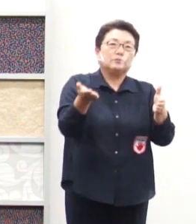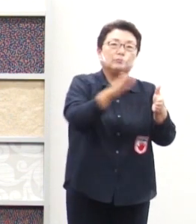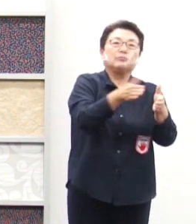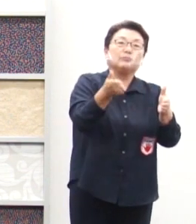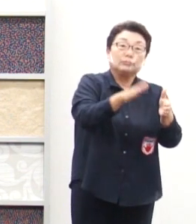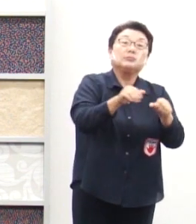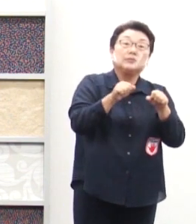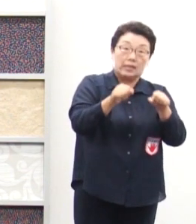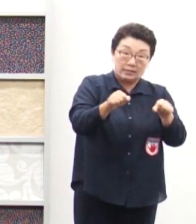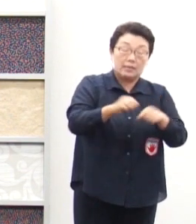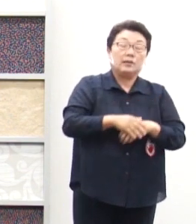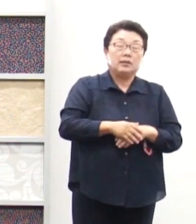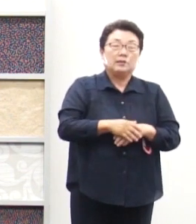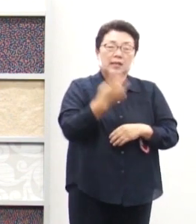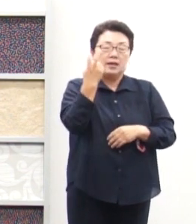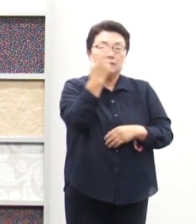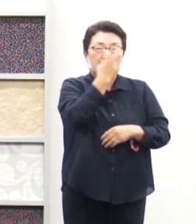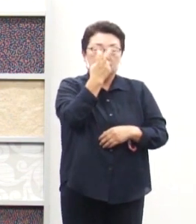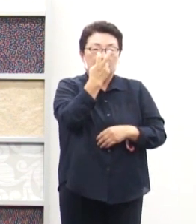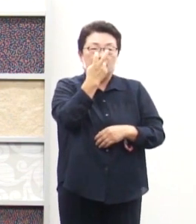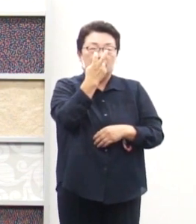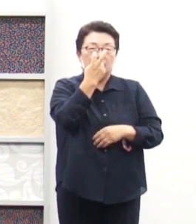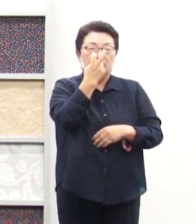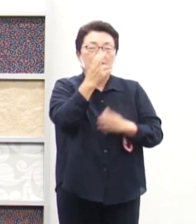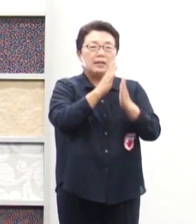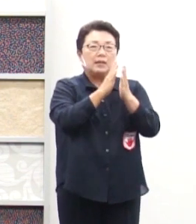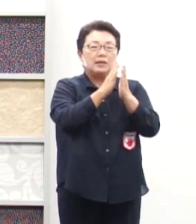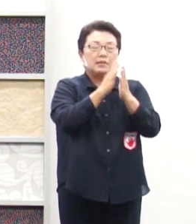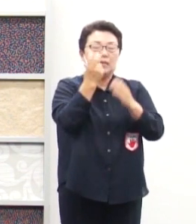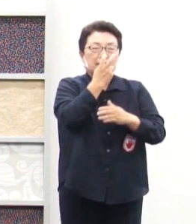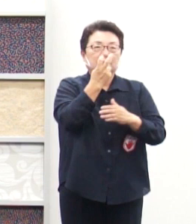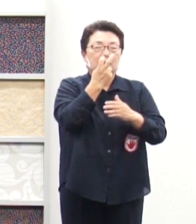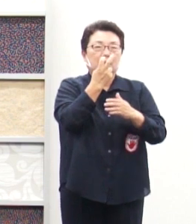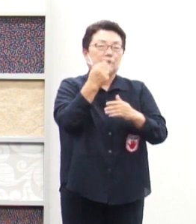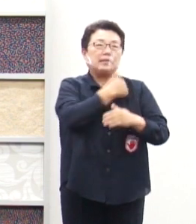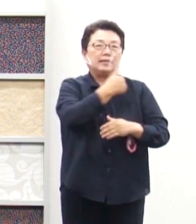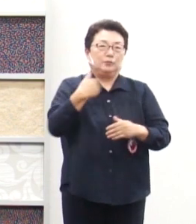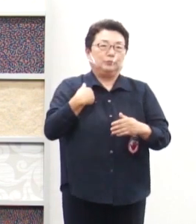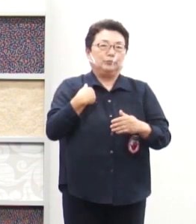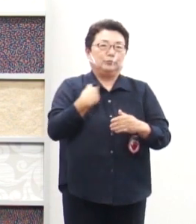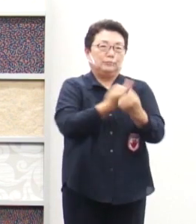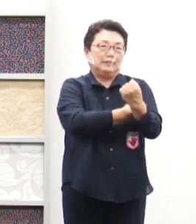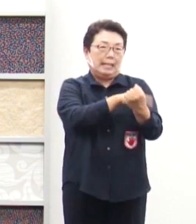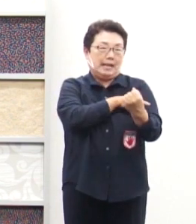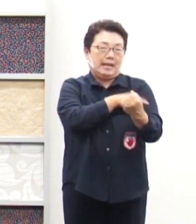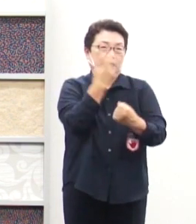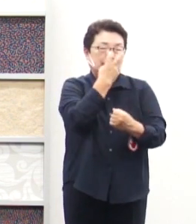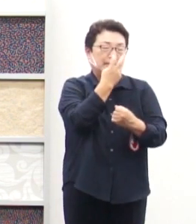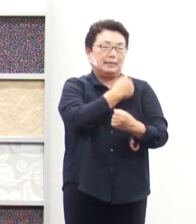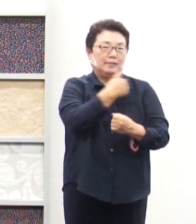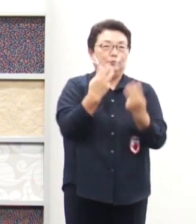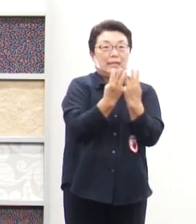いたしまして、検査、本件のですね、検査能力を、